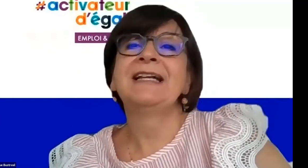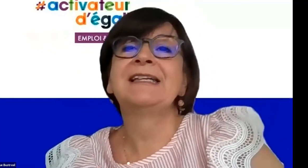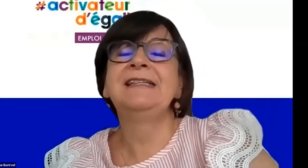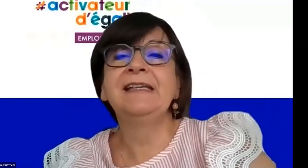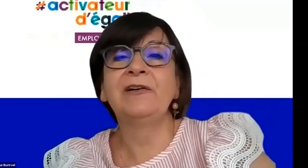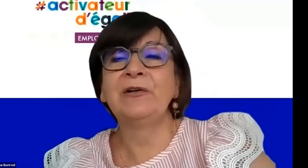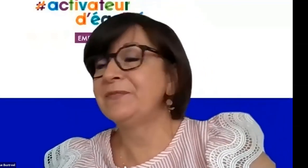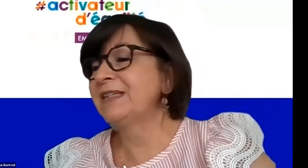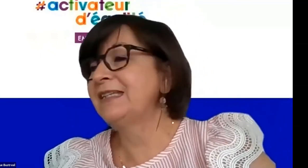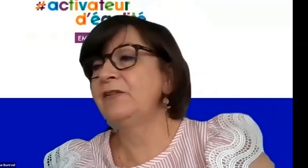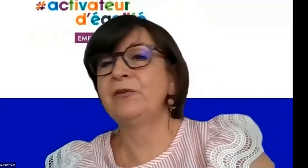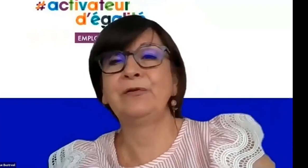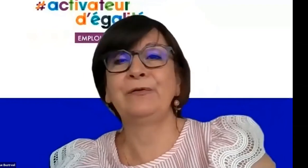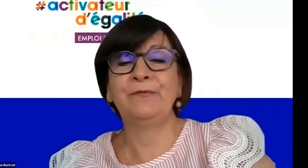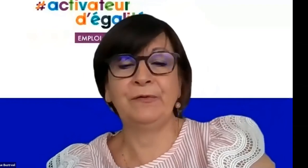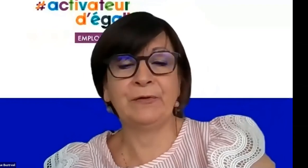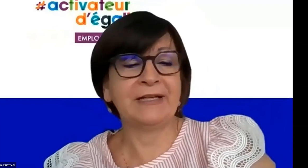Bouchigoua